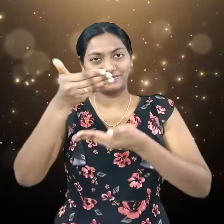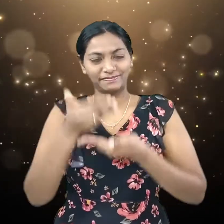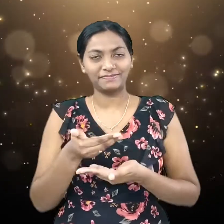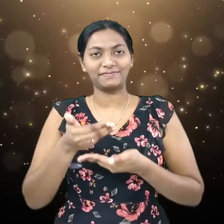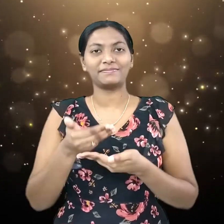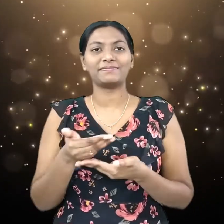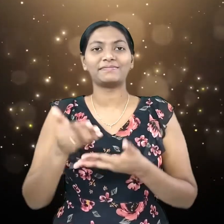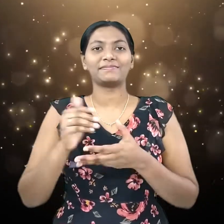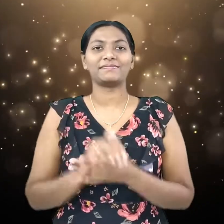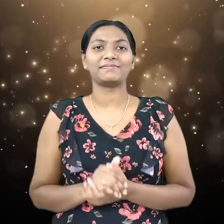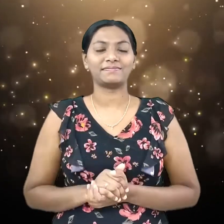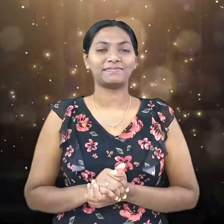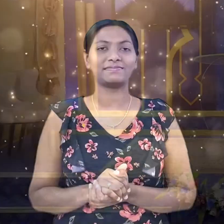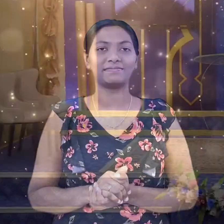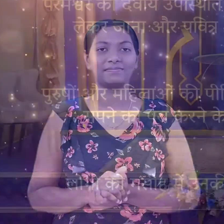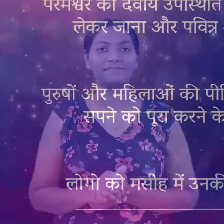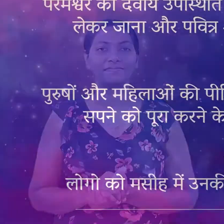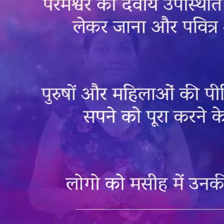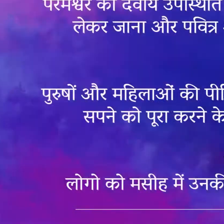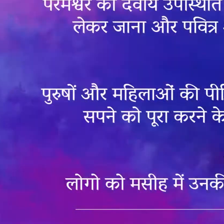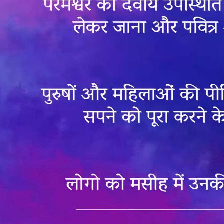करेंगे हमारे प्रेज टीम का।